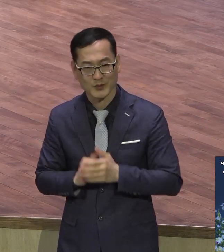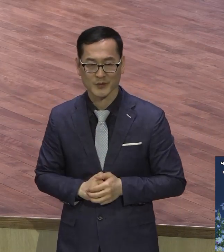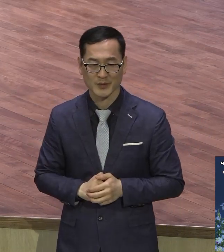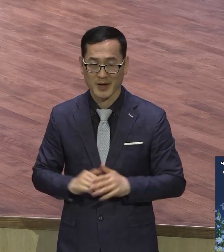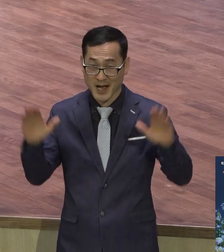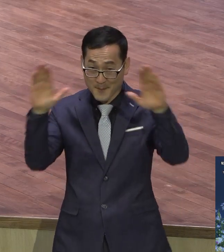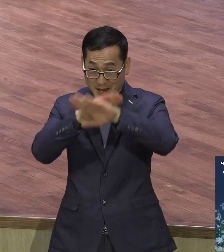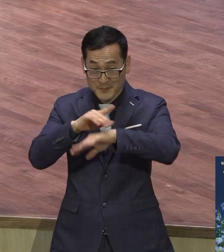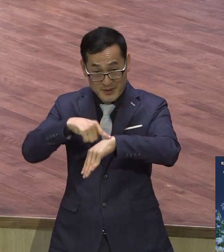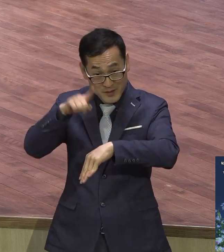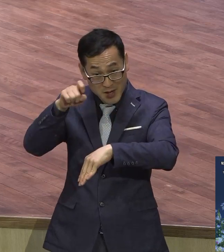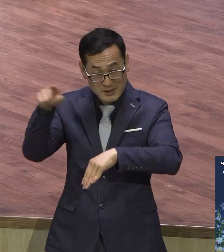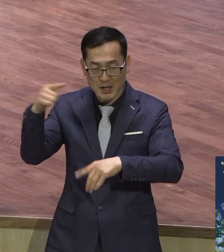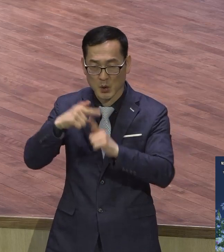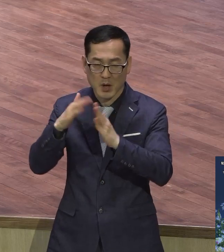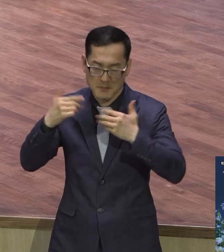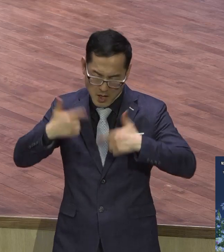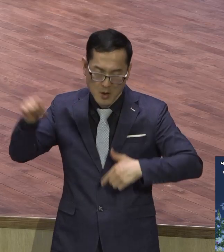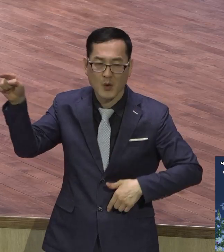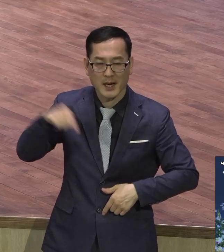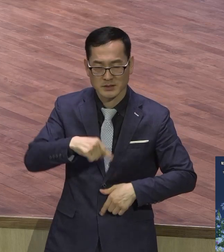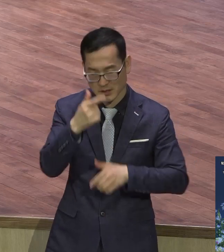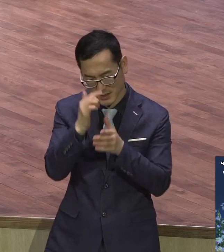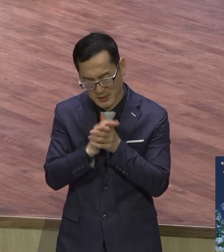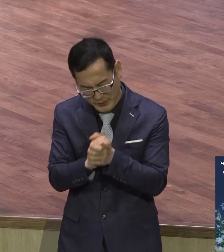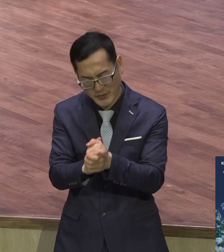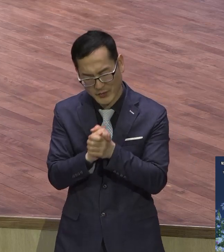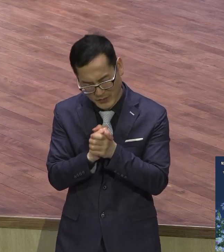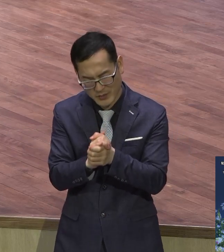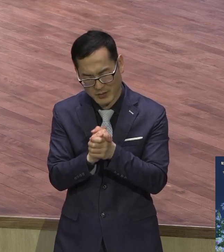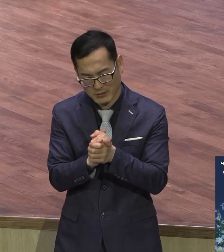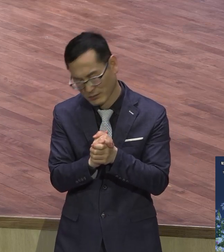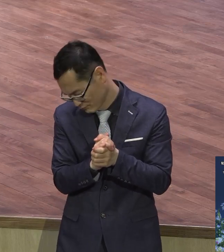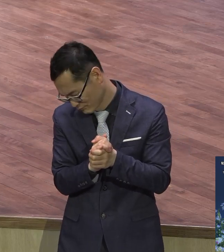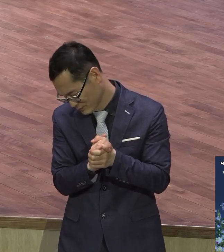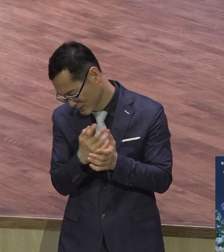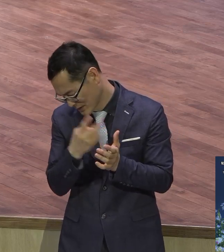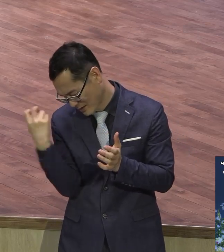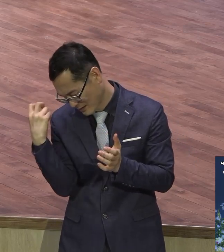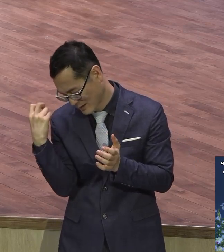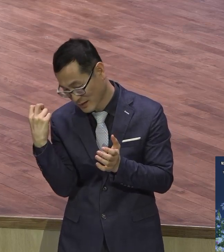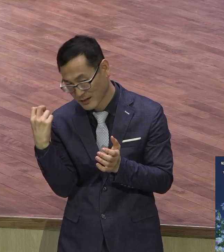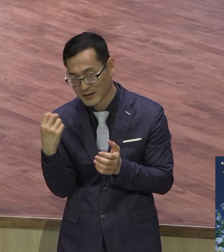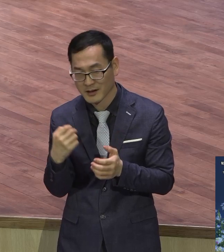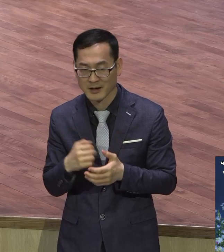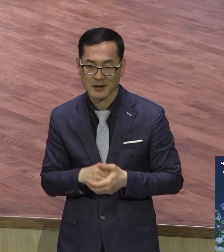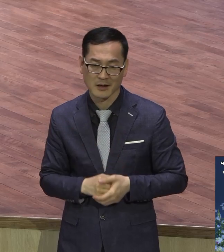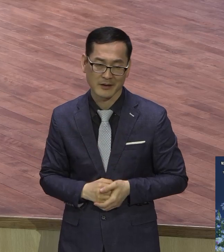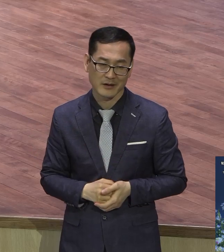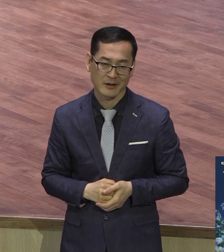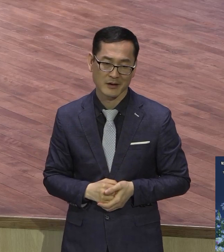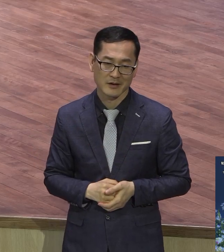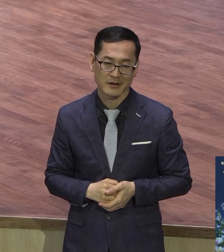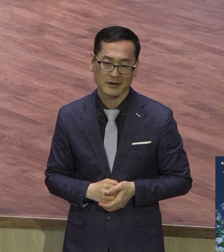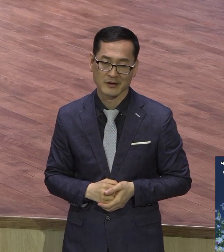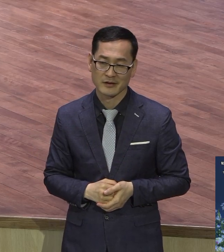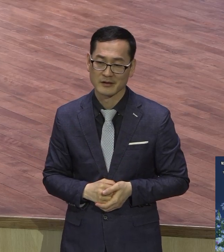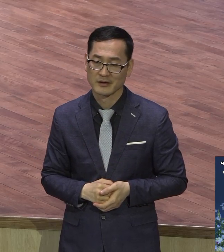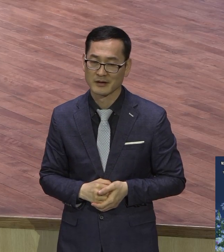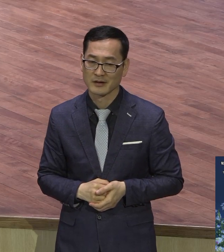전화시 되면 교회에 왔어요. 의자에서 기도하고 조용히 인용 부실해서 혼자 아무도 없어.